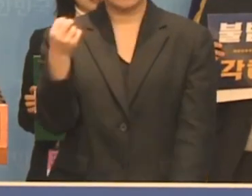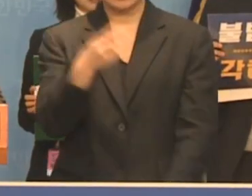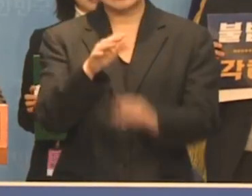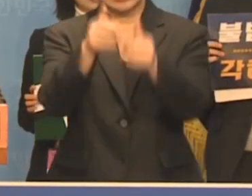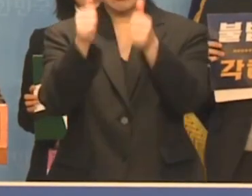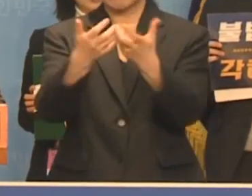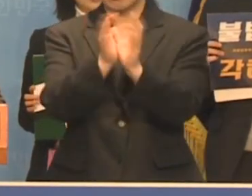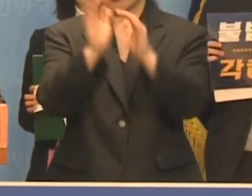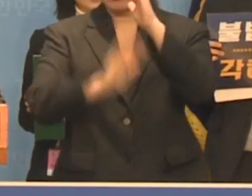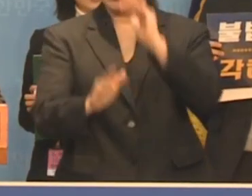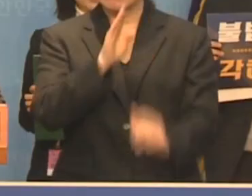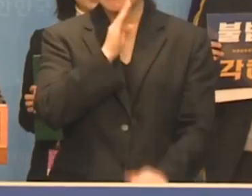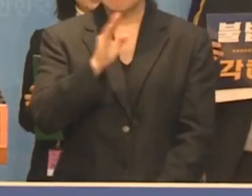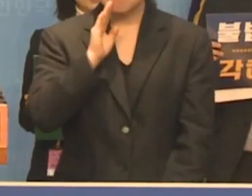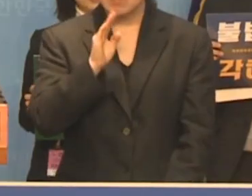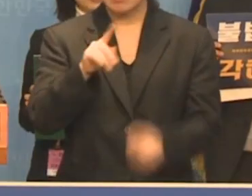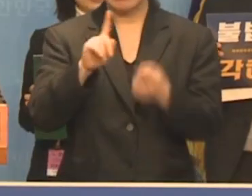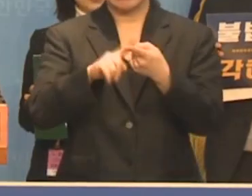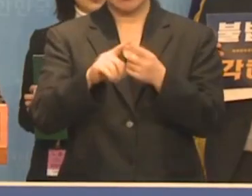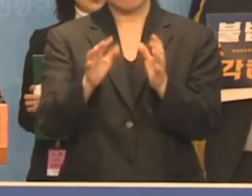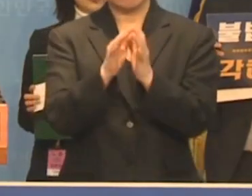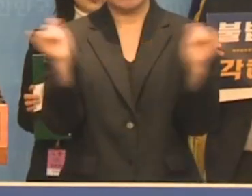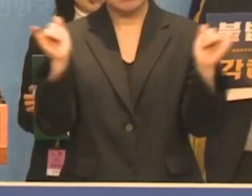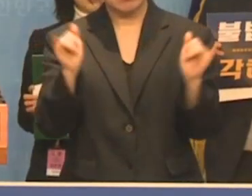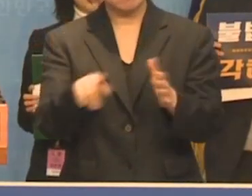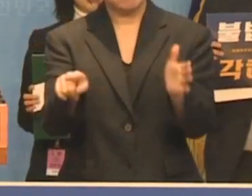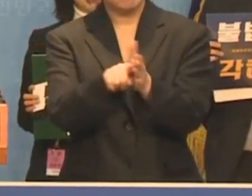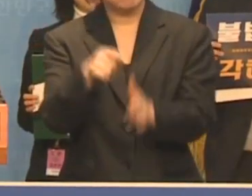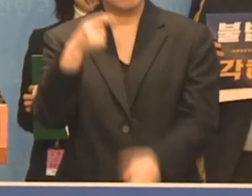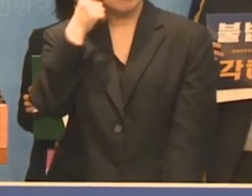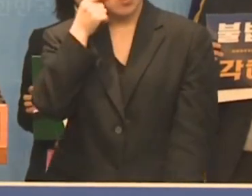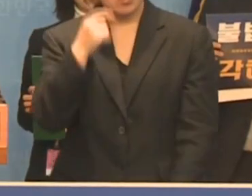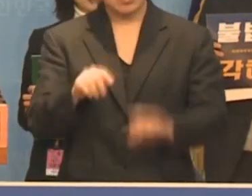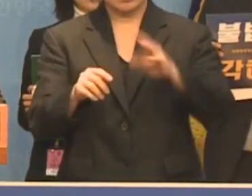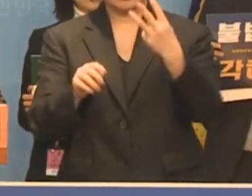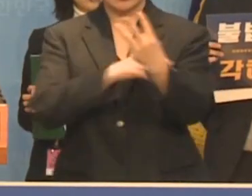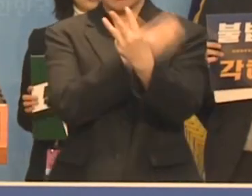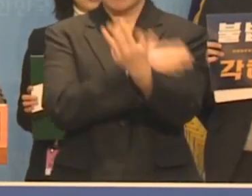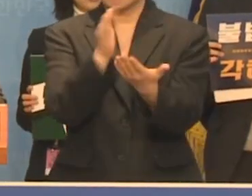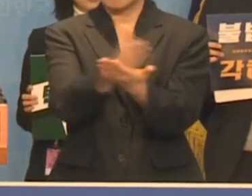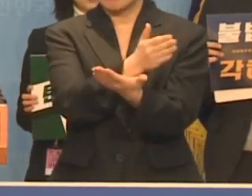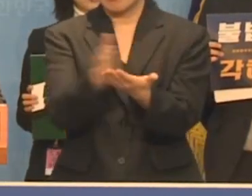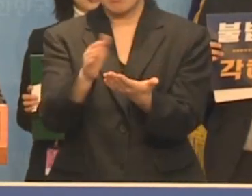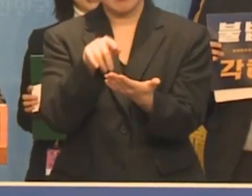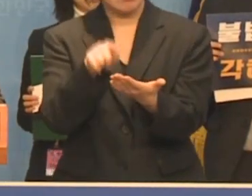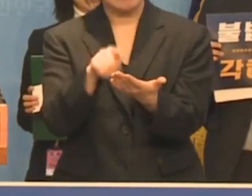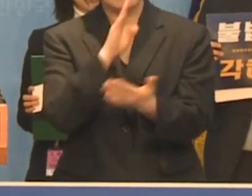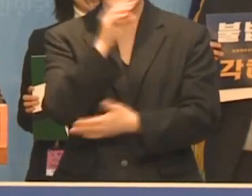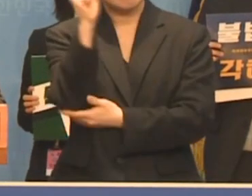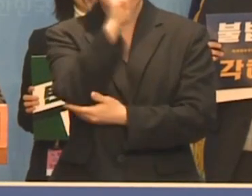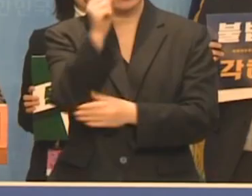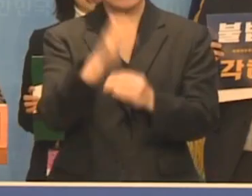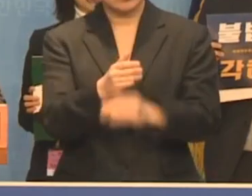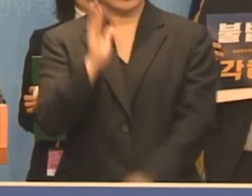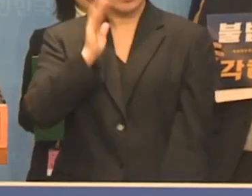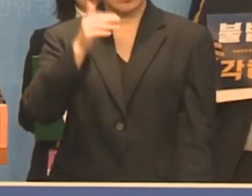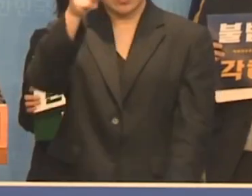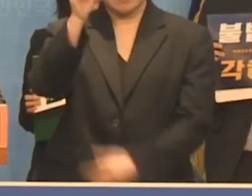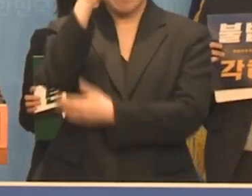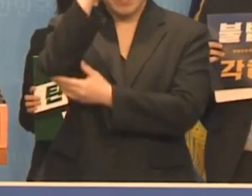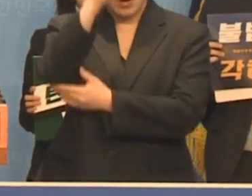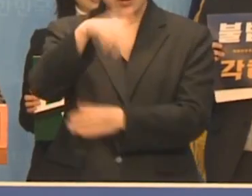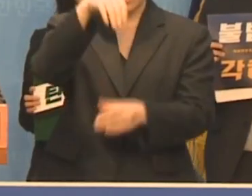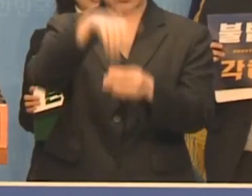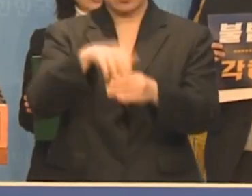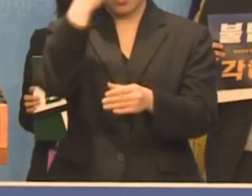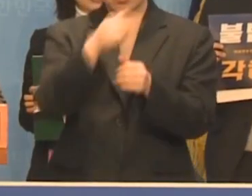국민들이 신뢰를 잃어가면서 삼권 분립이 흔들리고 있습니다. 대통령께서 직접 말씀하신 선관위의